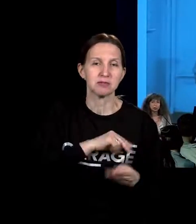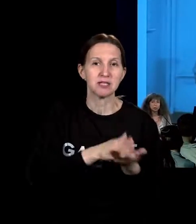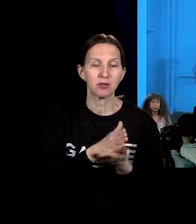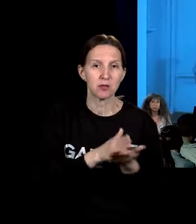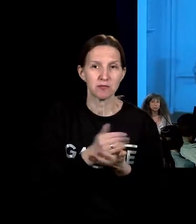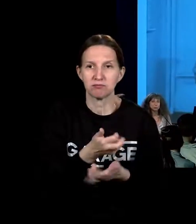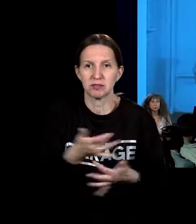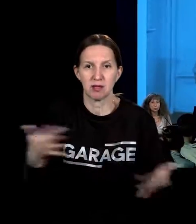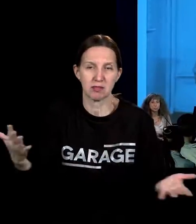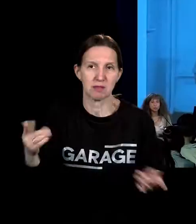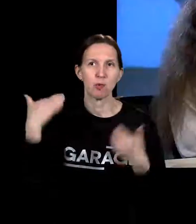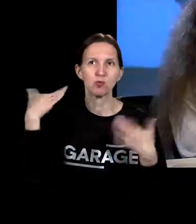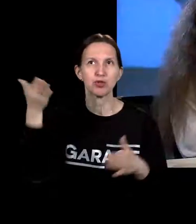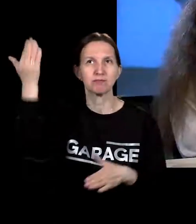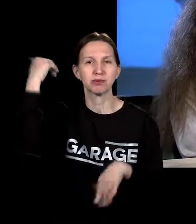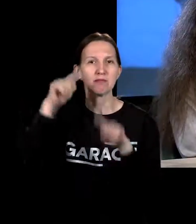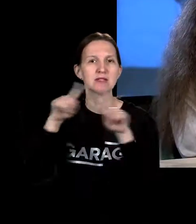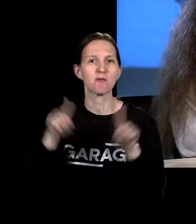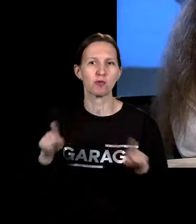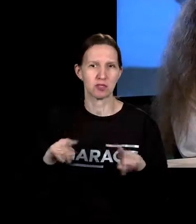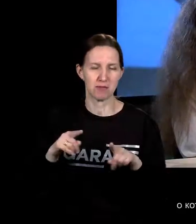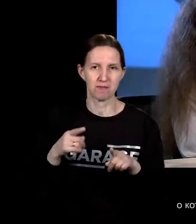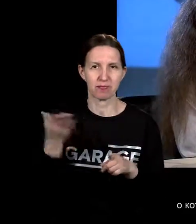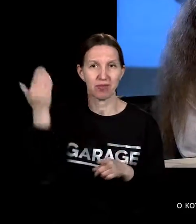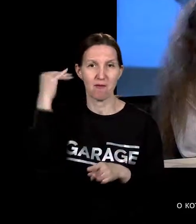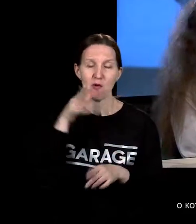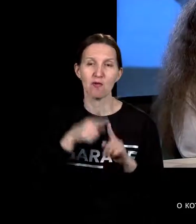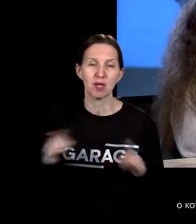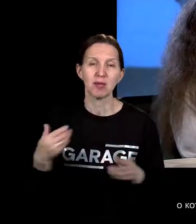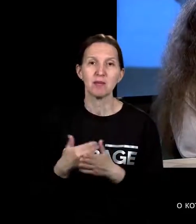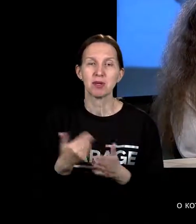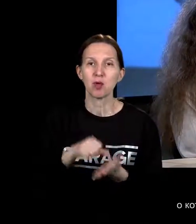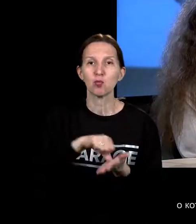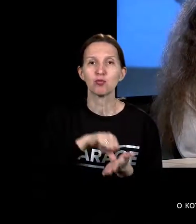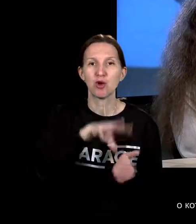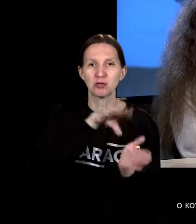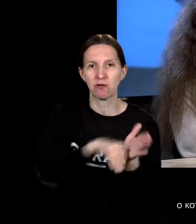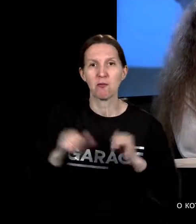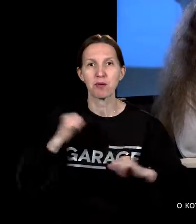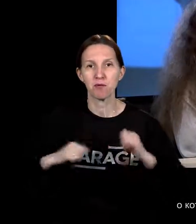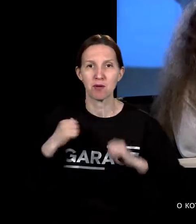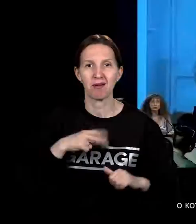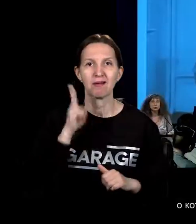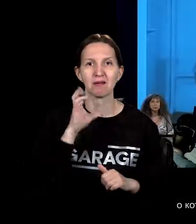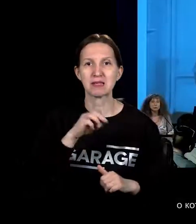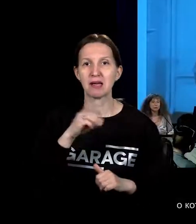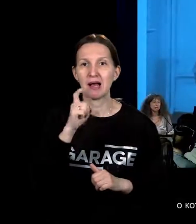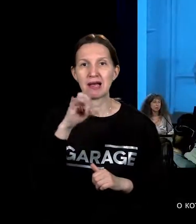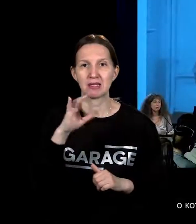посотрудничать со многими звездами, арт-звездами того времени. Например, он участвовал в перформансе Криста,